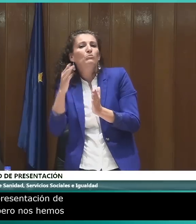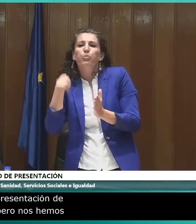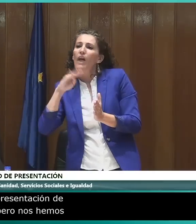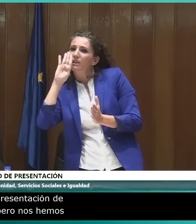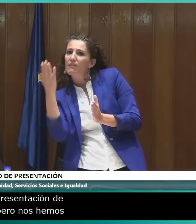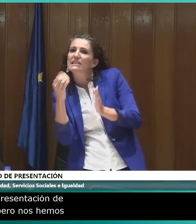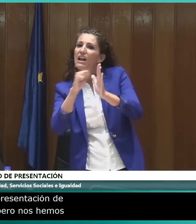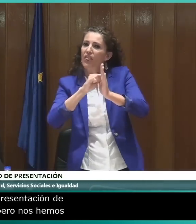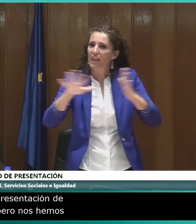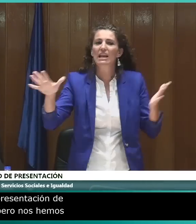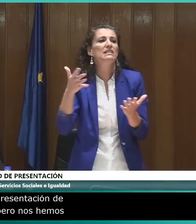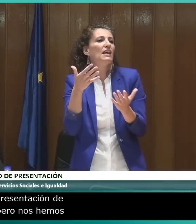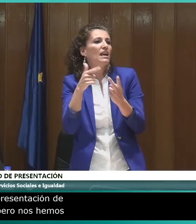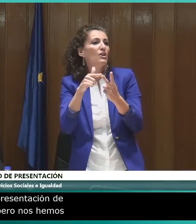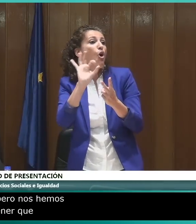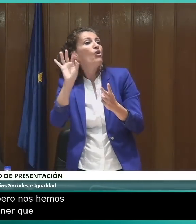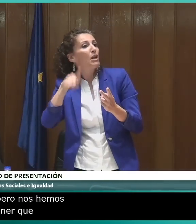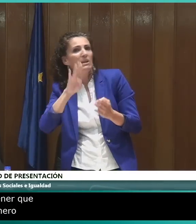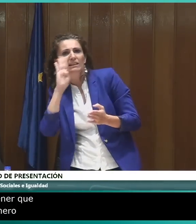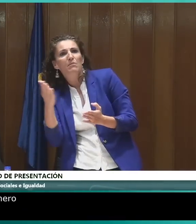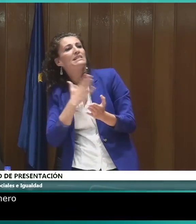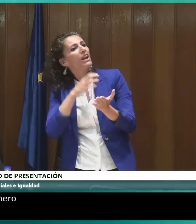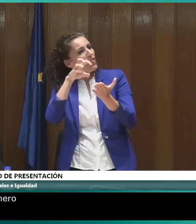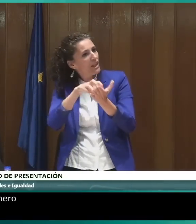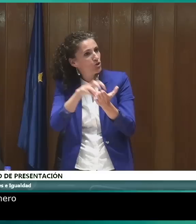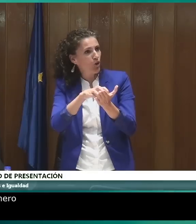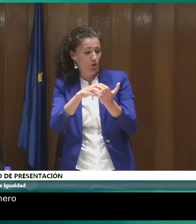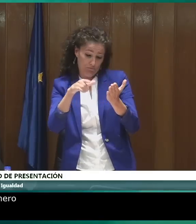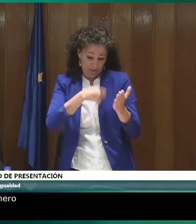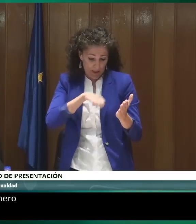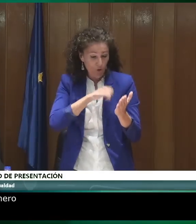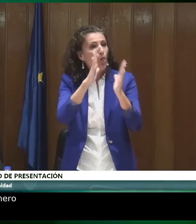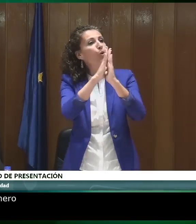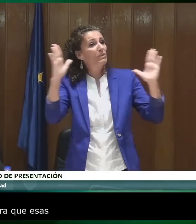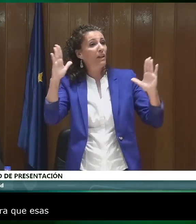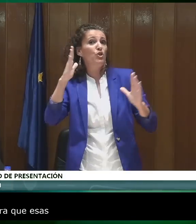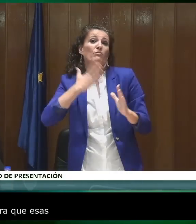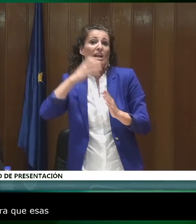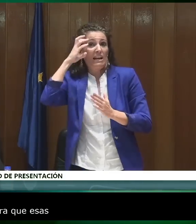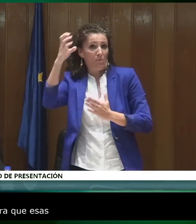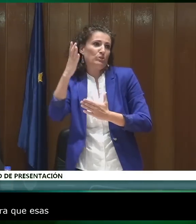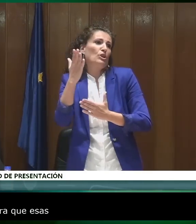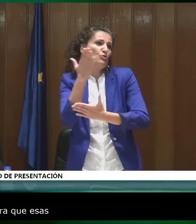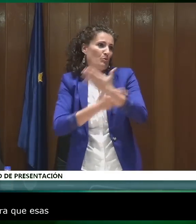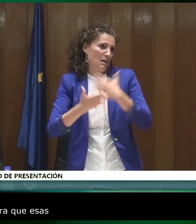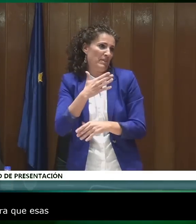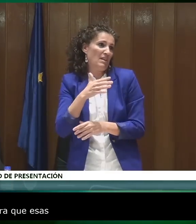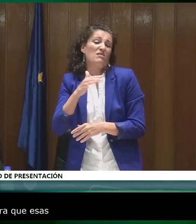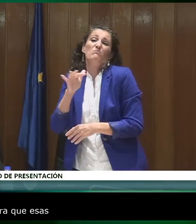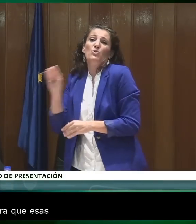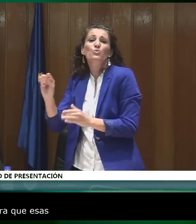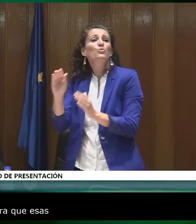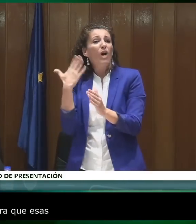han sido seleccionadas no se puedan dar su difusión a través de otras alternativas como puedan ser por la página web o por el Centro de